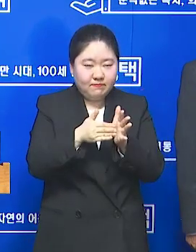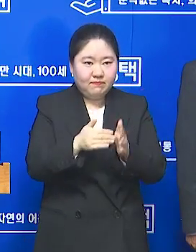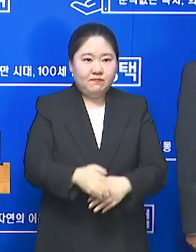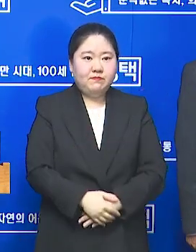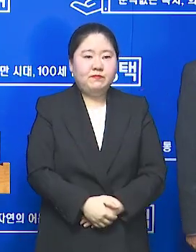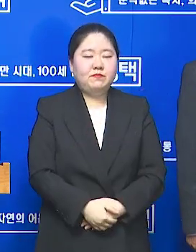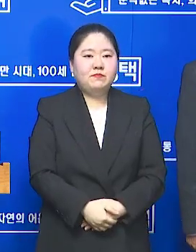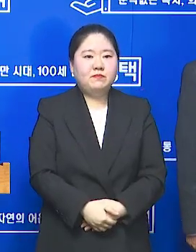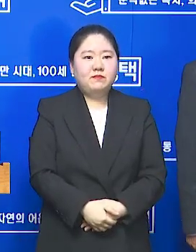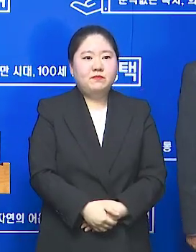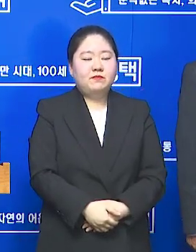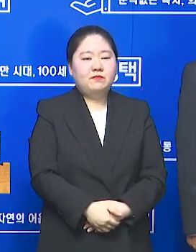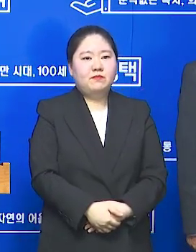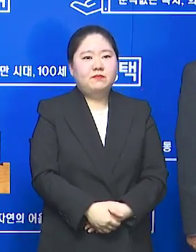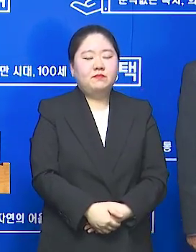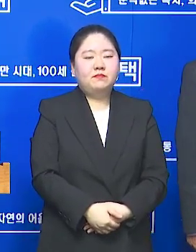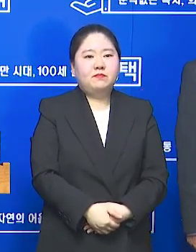드립니다.